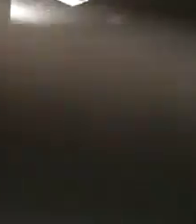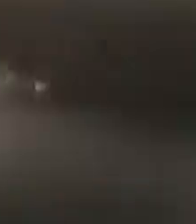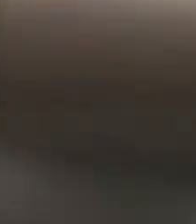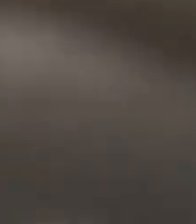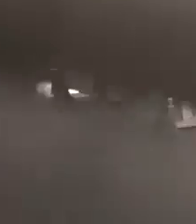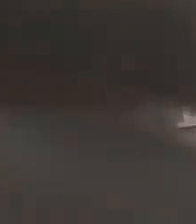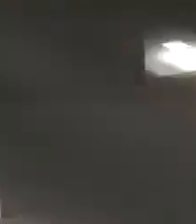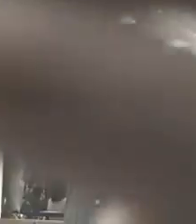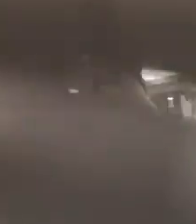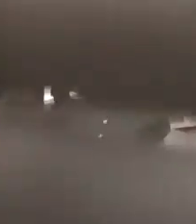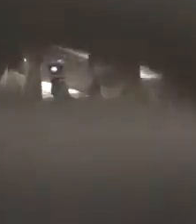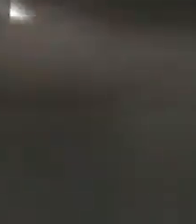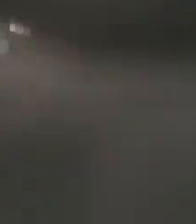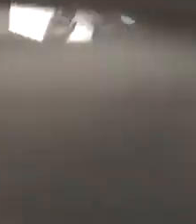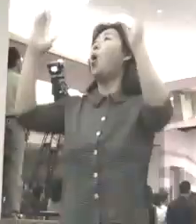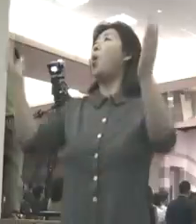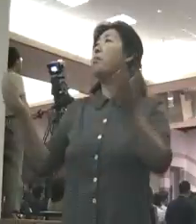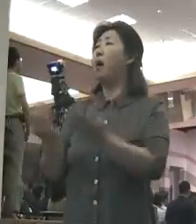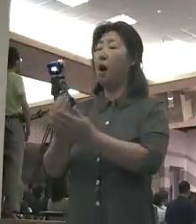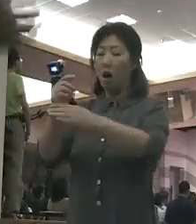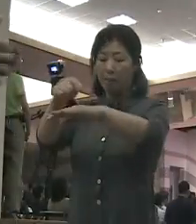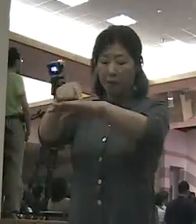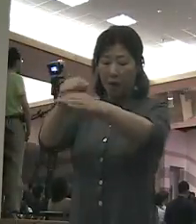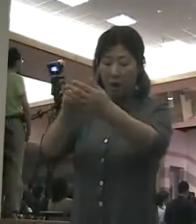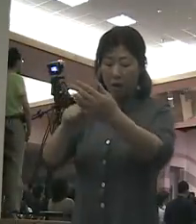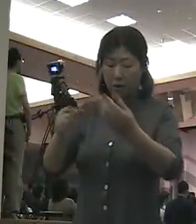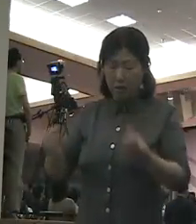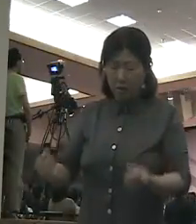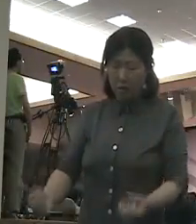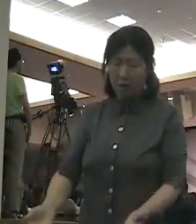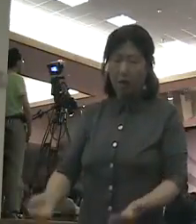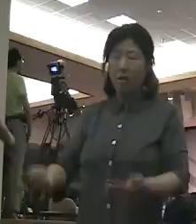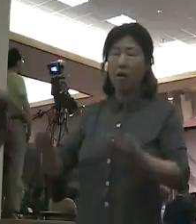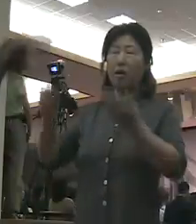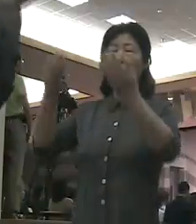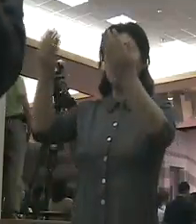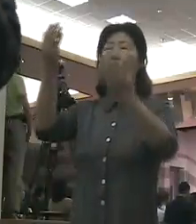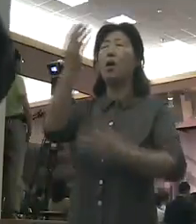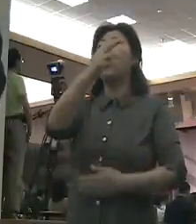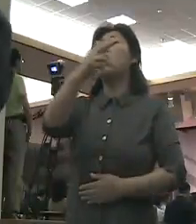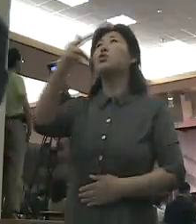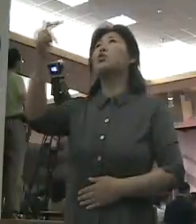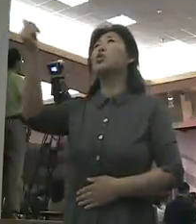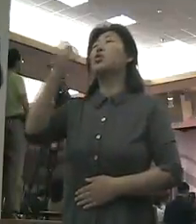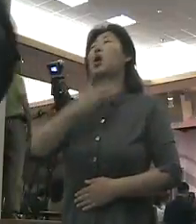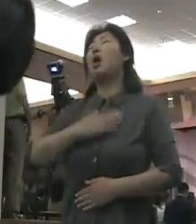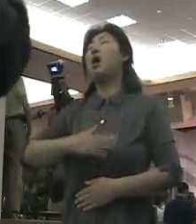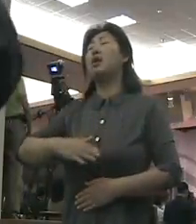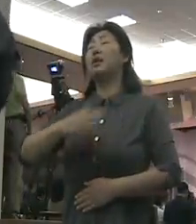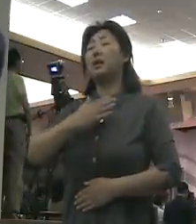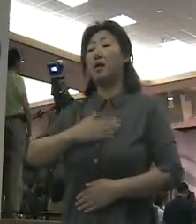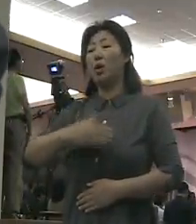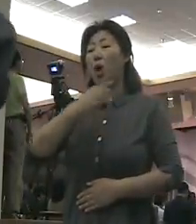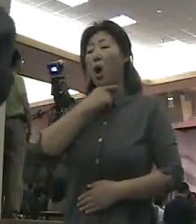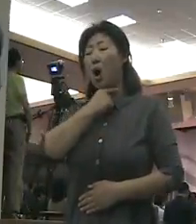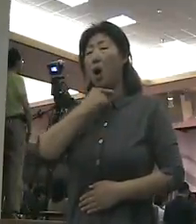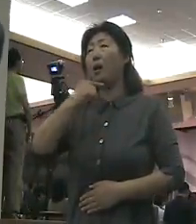사랑합니다. 온 마음 다해 주 알기